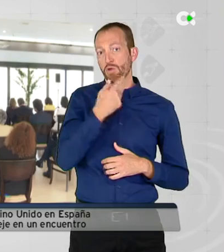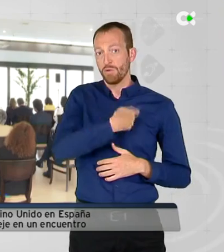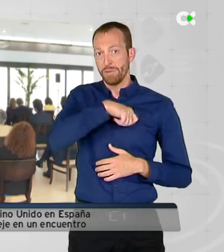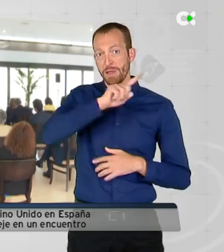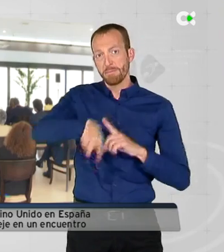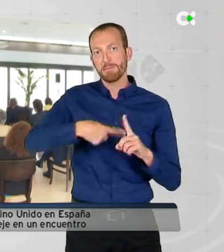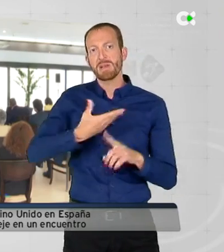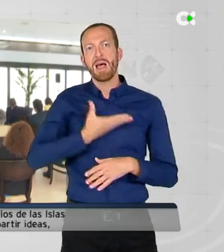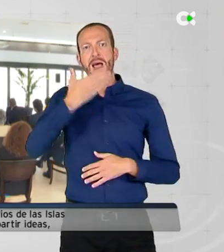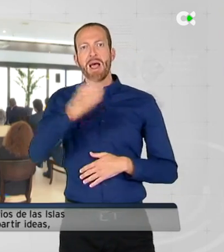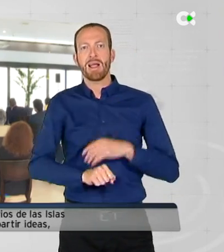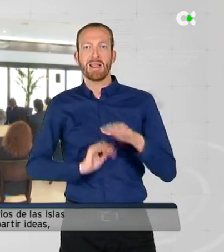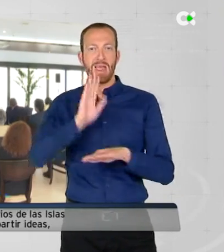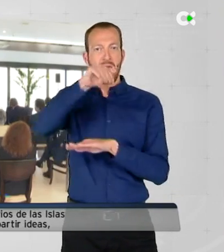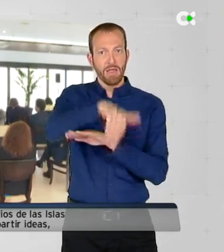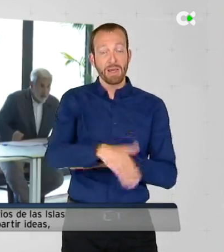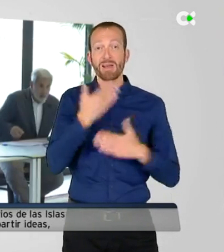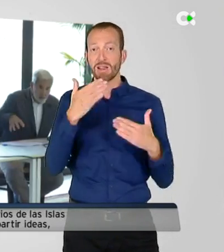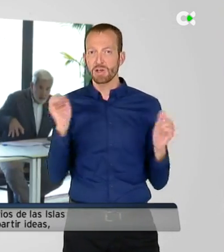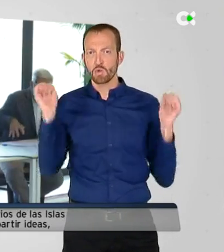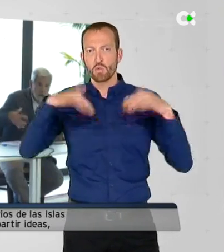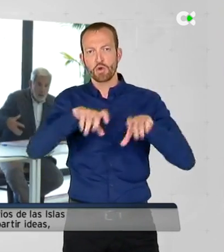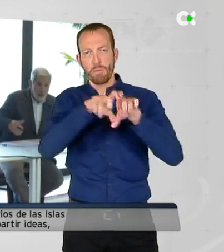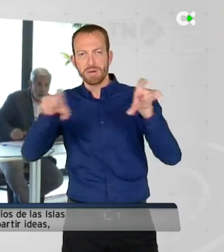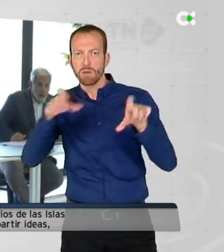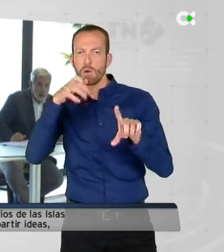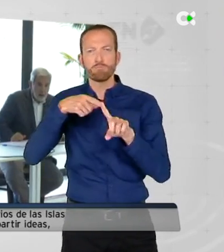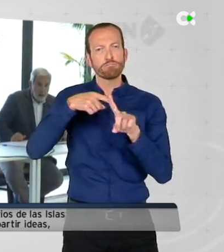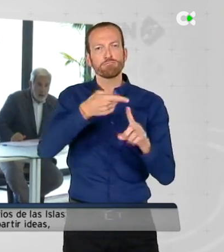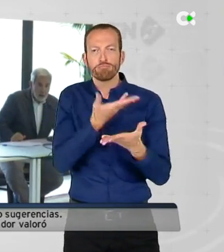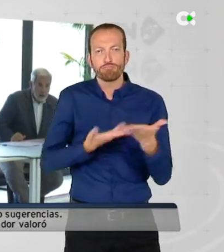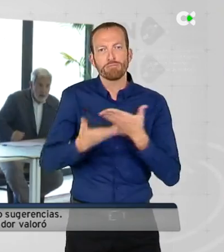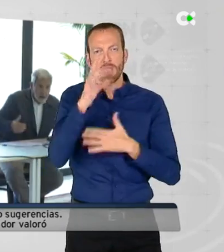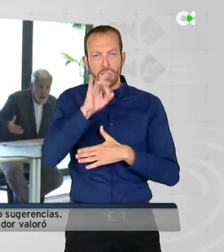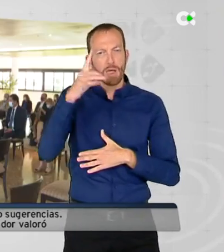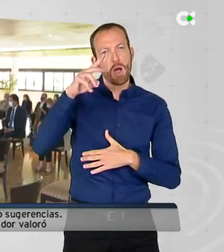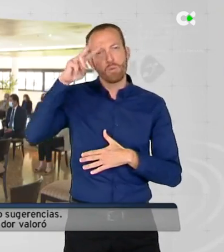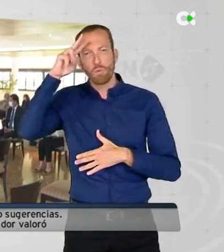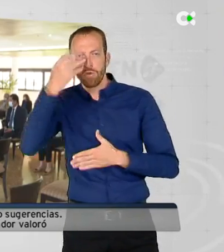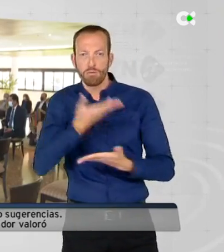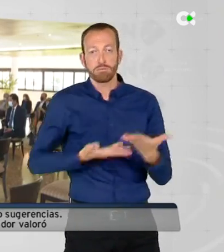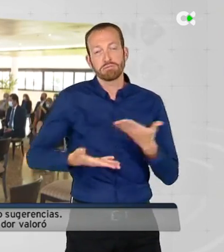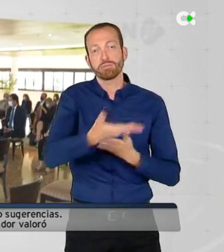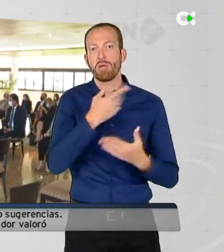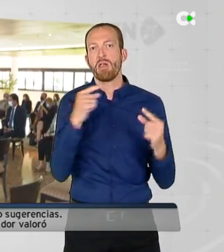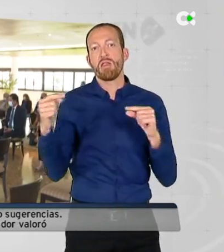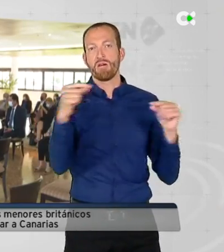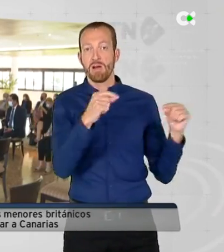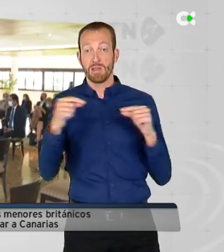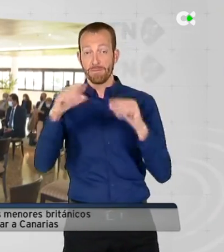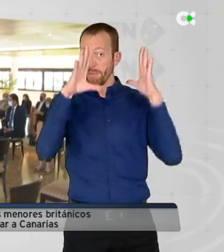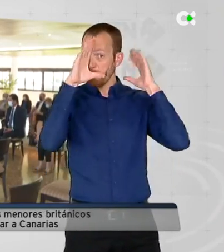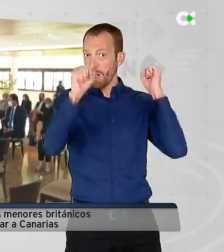el alcalde de Adege en un encuentro con empresarios de las islas para compartir ideas, inquietudes o sugerencias. El embajador